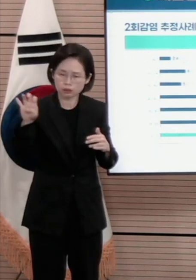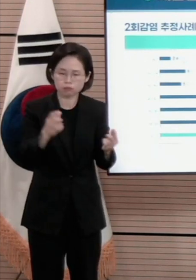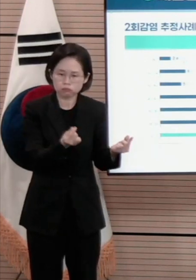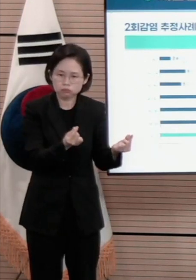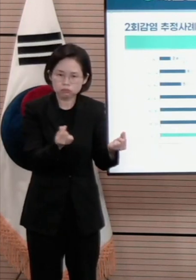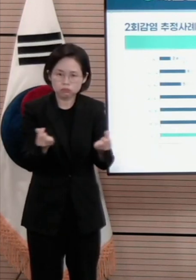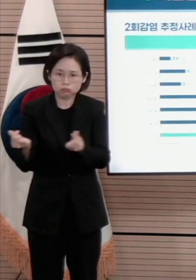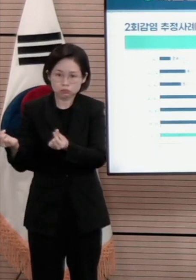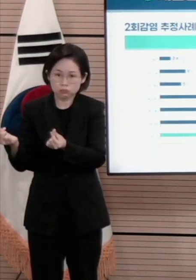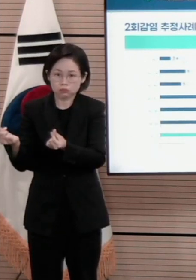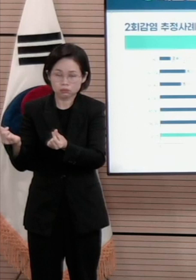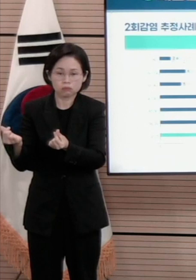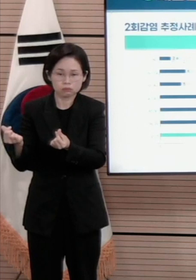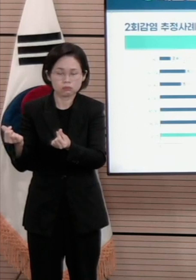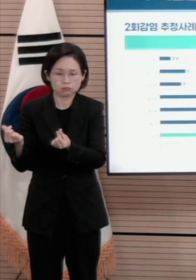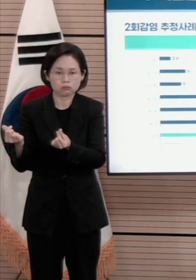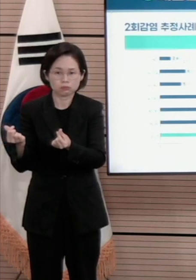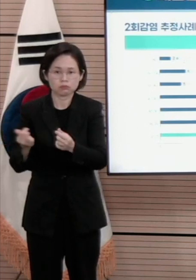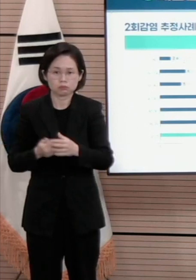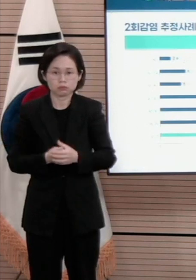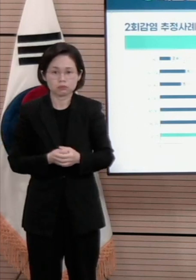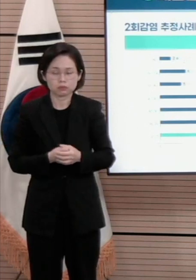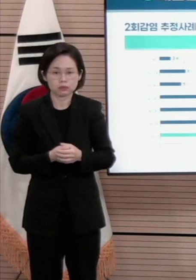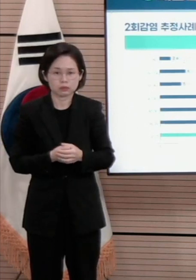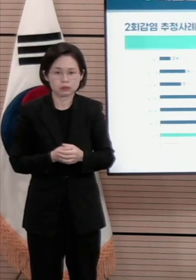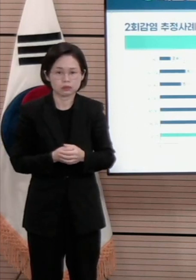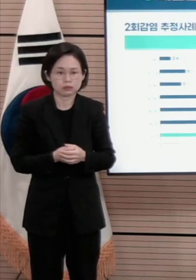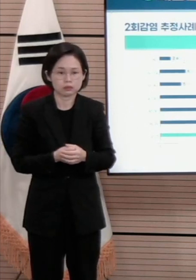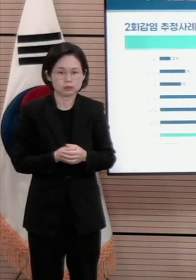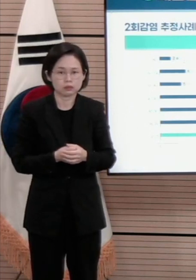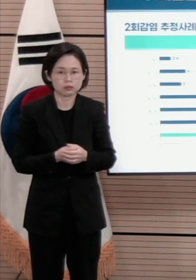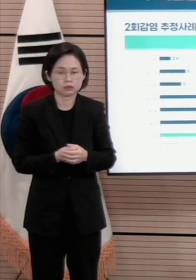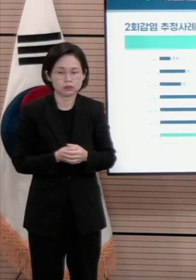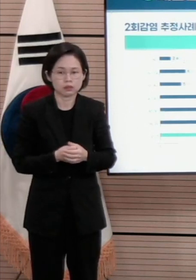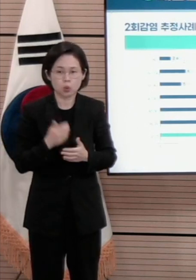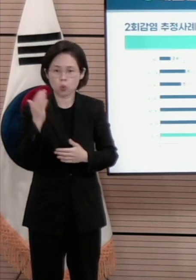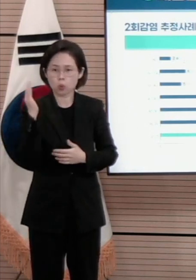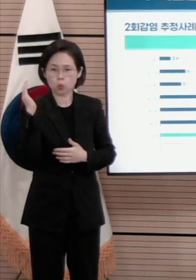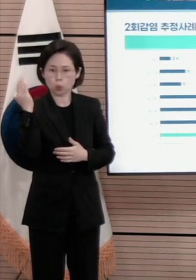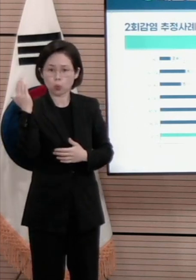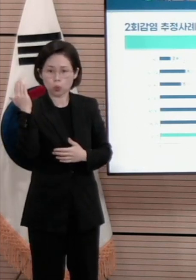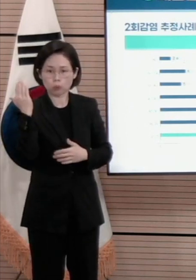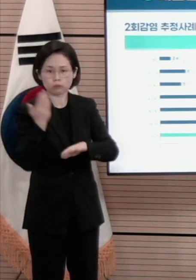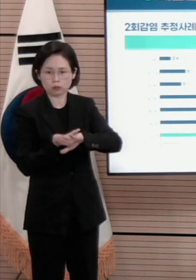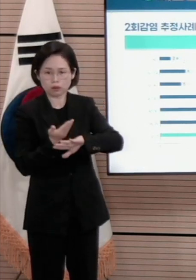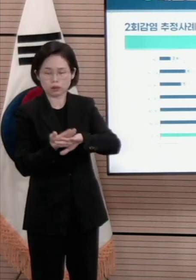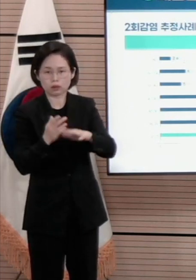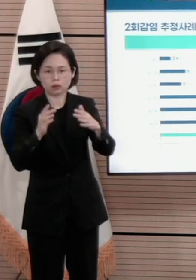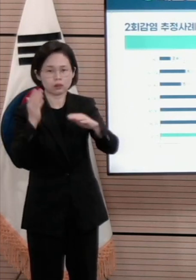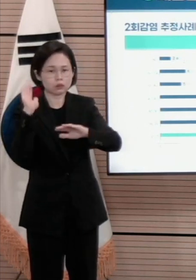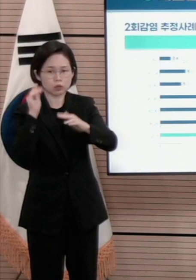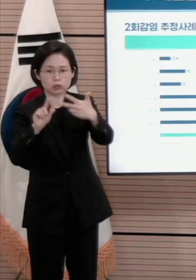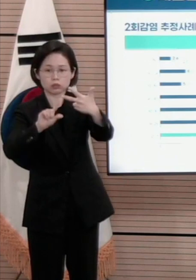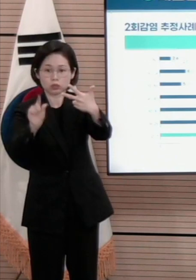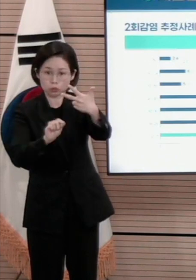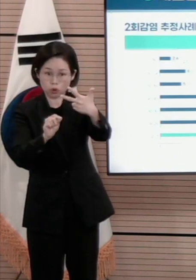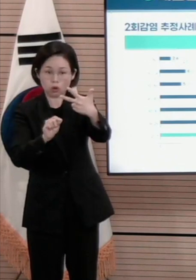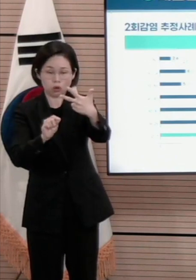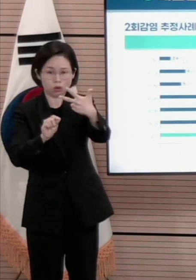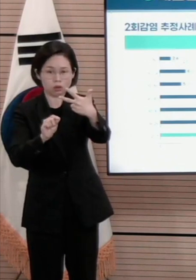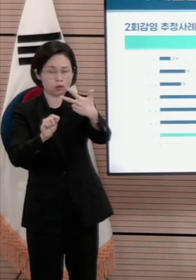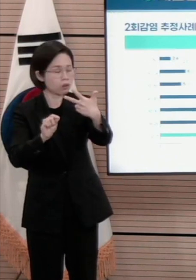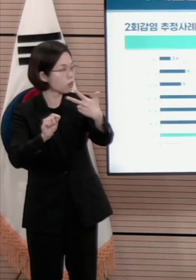보이고 있지만 고르게 발생을 했었던 거에 비해서 최근 7월에 발생했었던 군은 여기